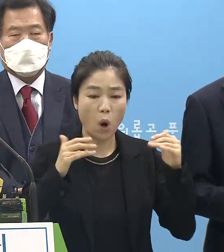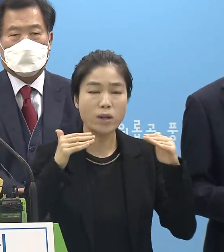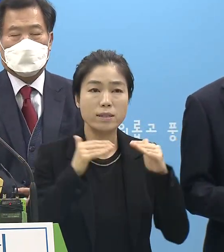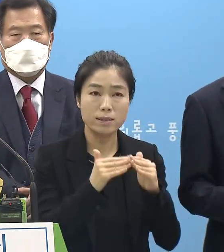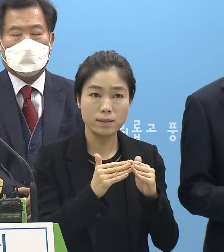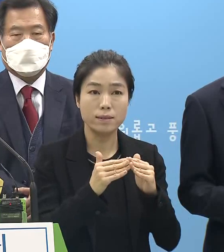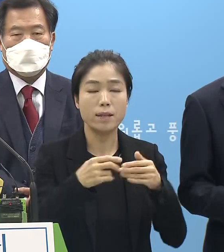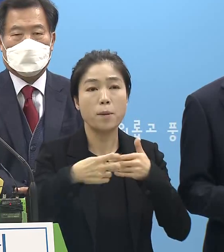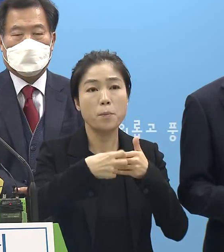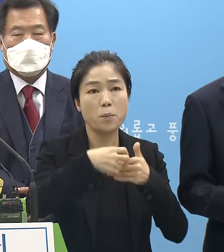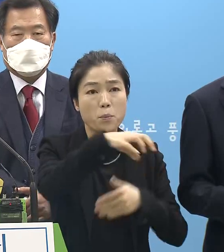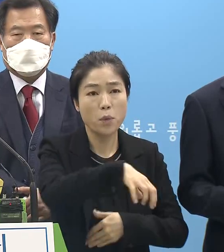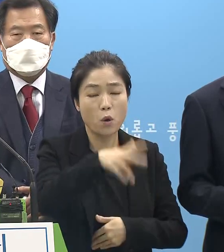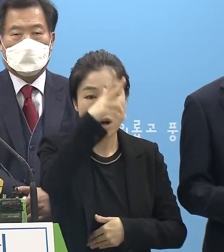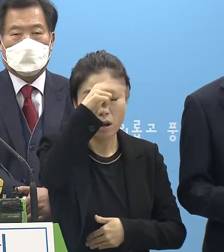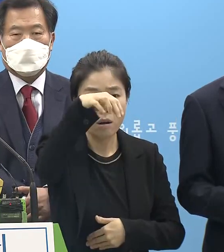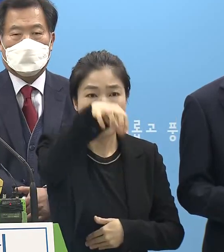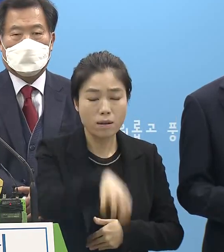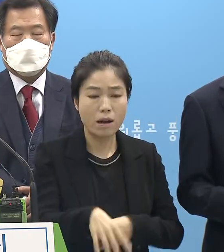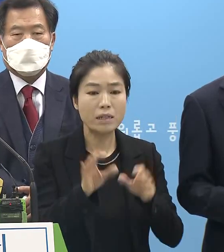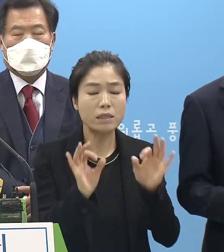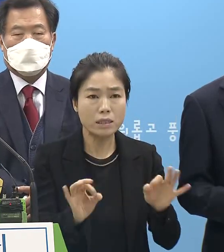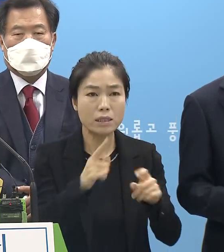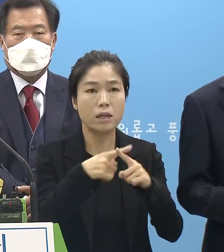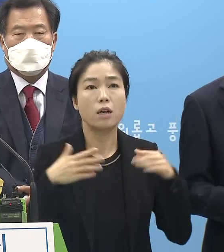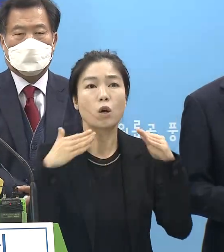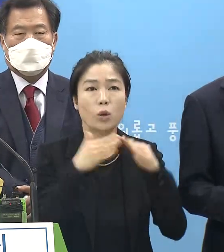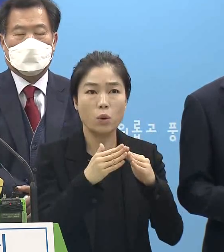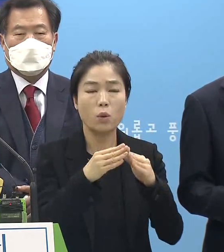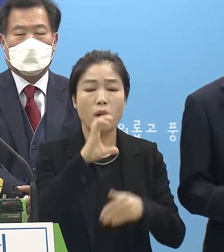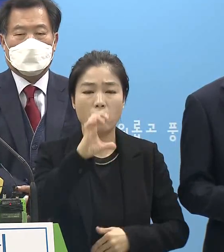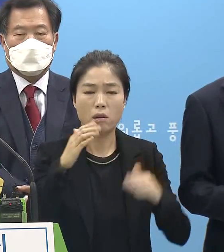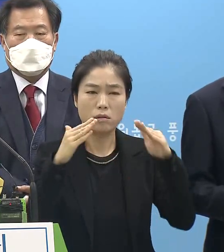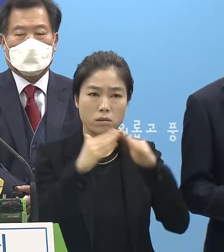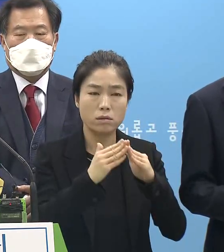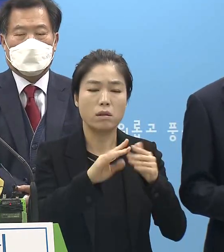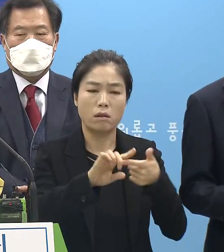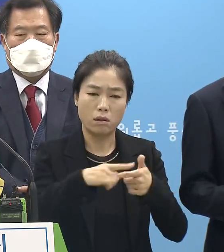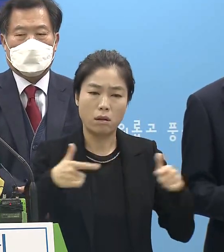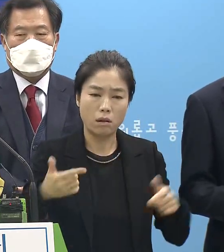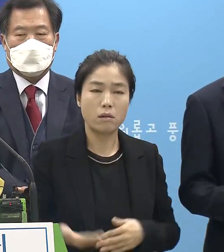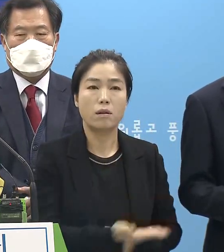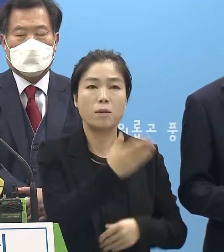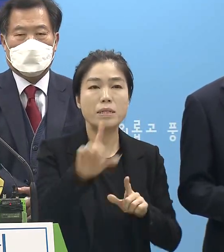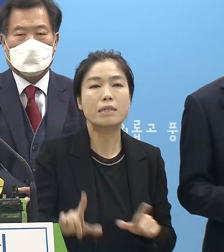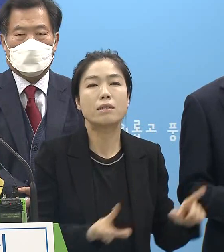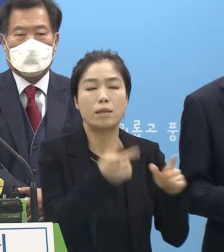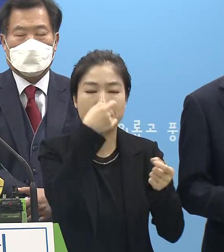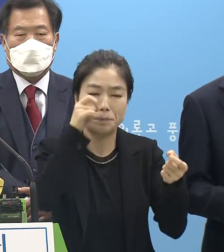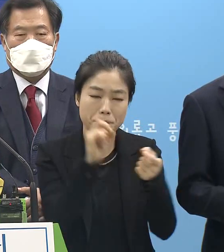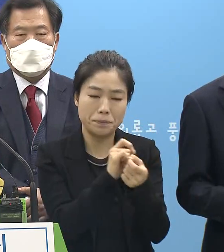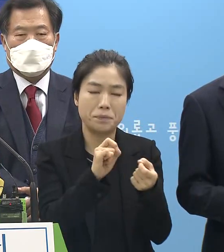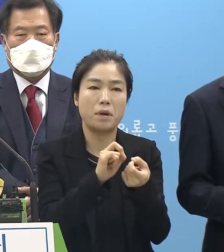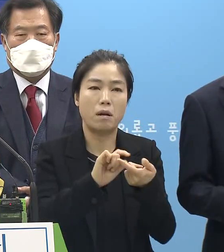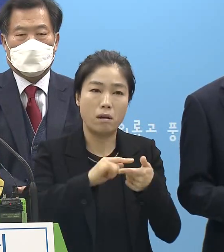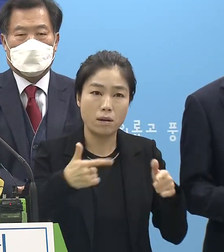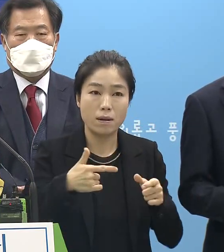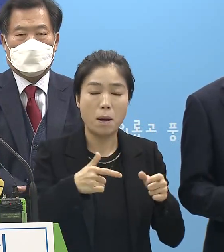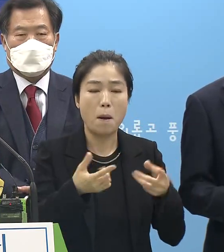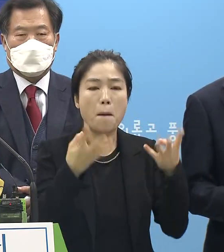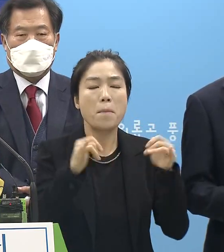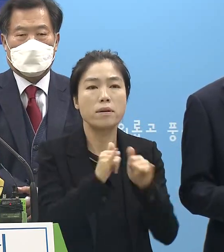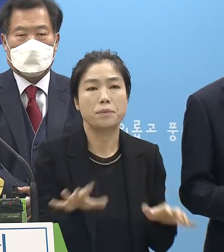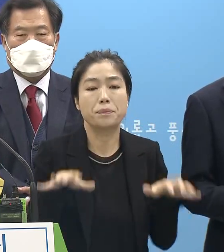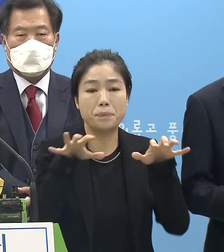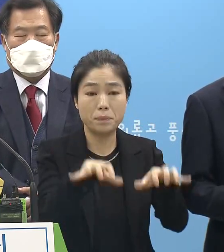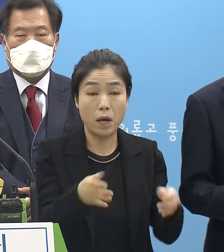어린이집, 병원, 경찰서, 은행, 교회, 성당 등 시민들의 삶과 밀접한